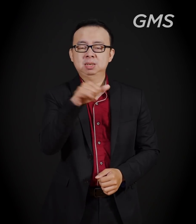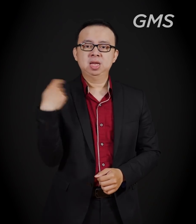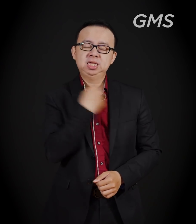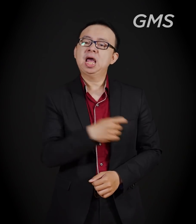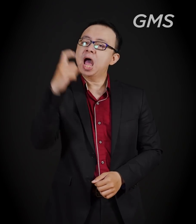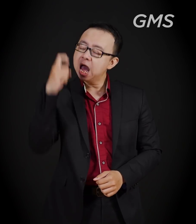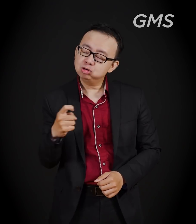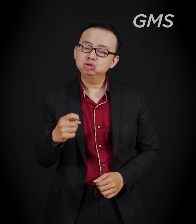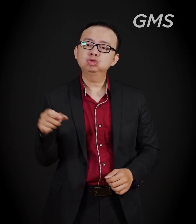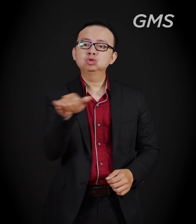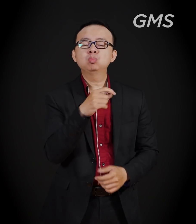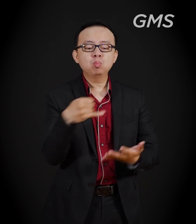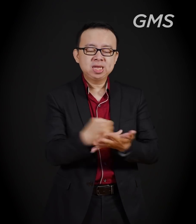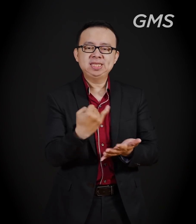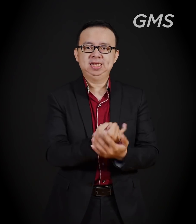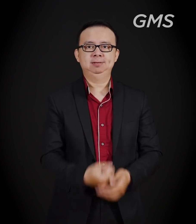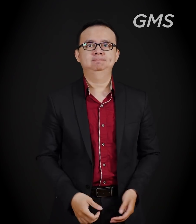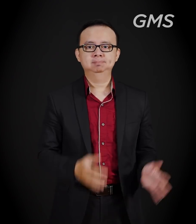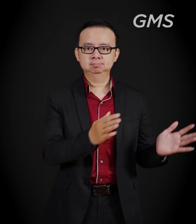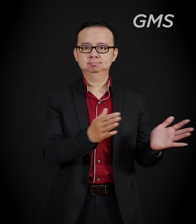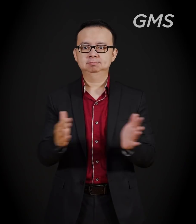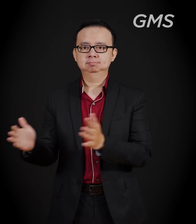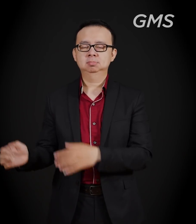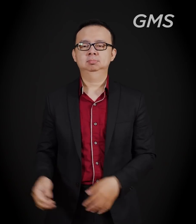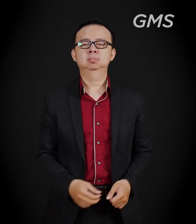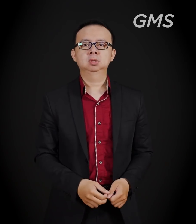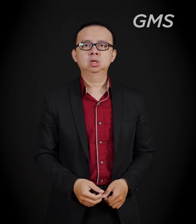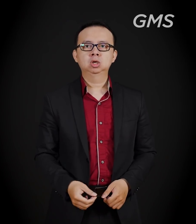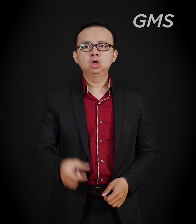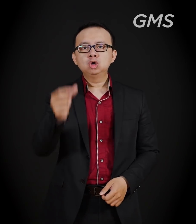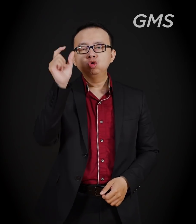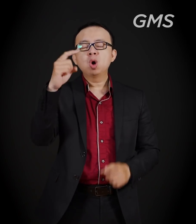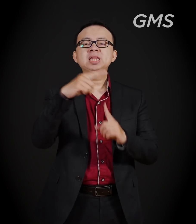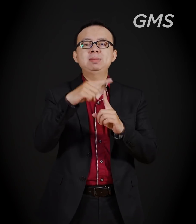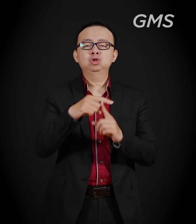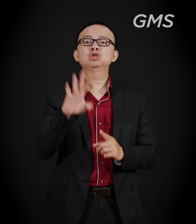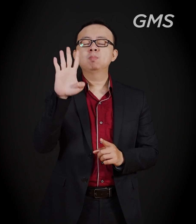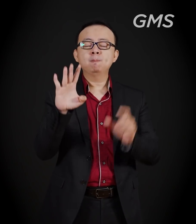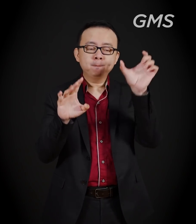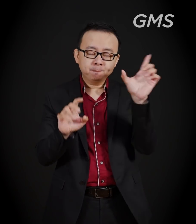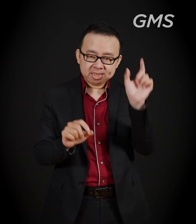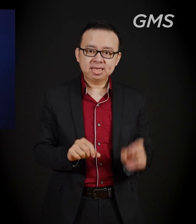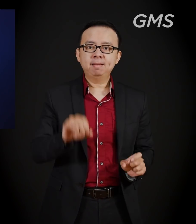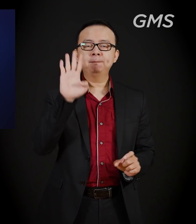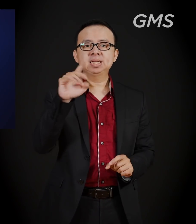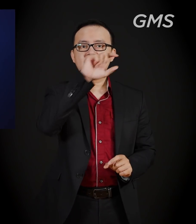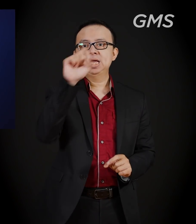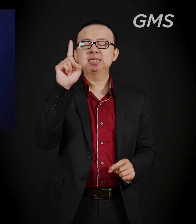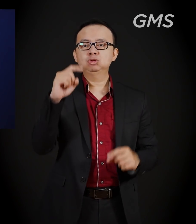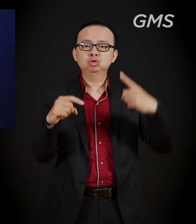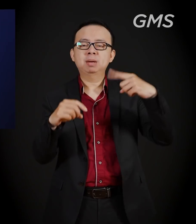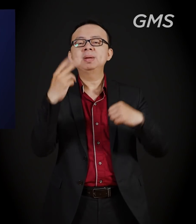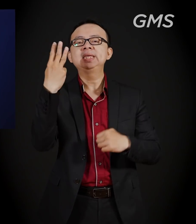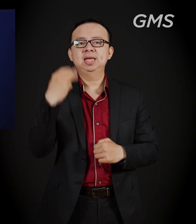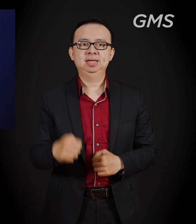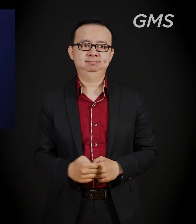lihat selanjutnya, klik. 2 Timotius 4 ayat 1-3. Di hadapan Allah dan Kristus Yesus yang akan menghakimi orang yang hidup